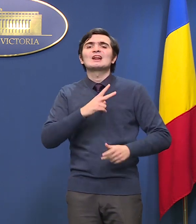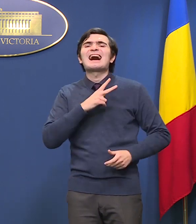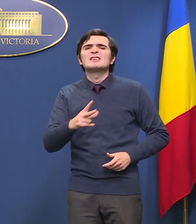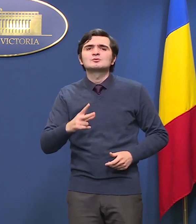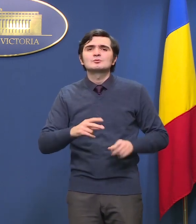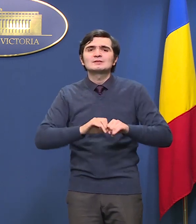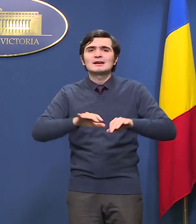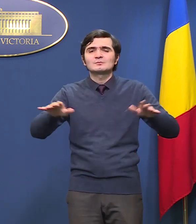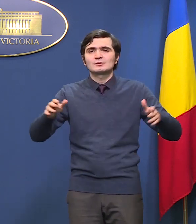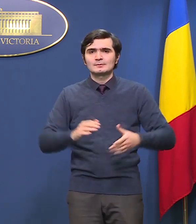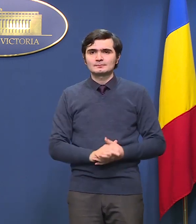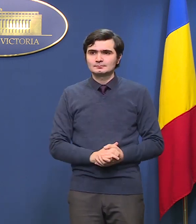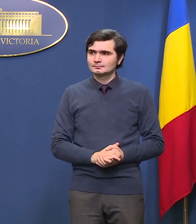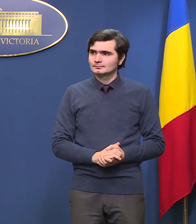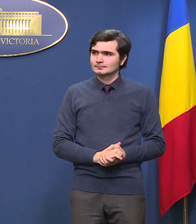răspândire a epidemiei. Mulțumesc.